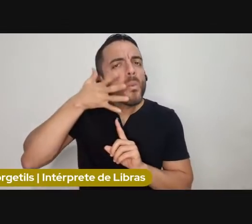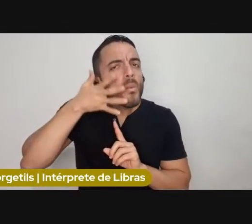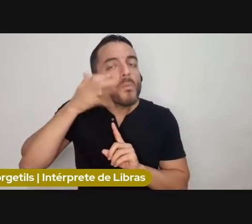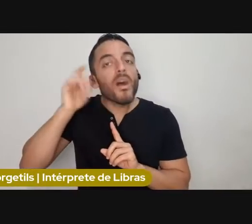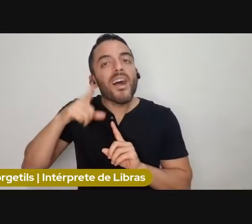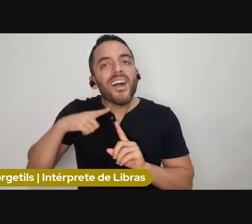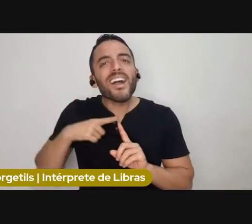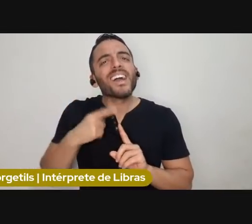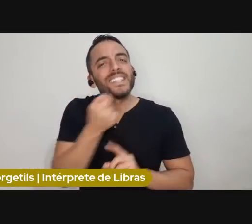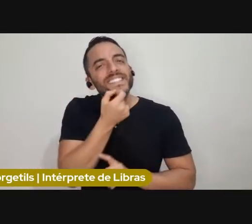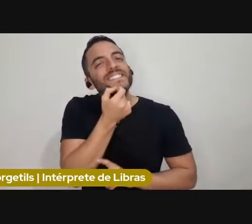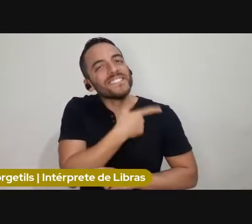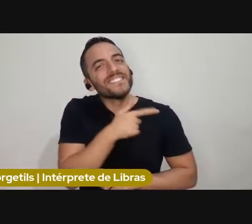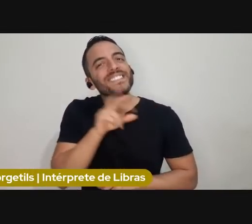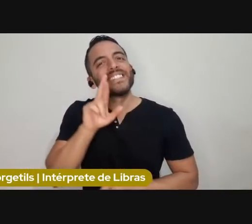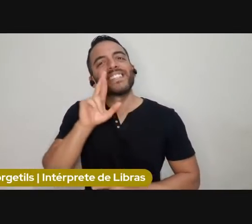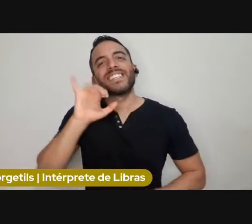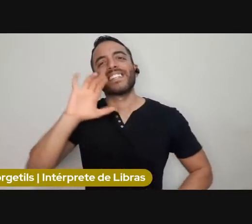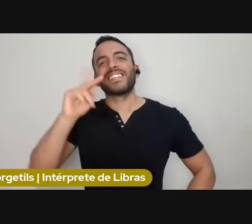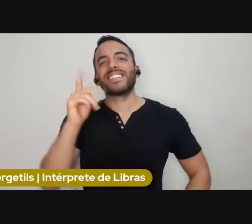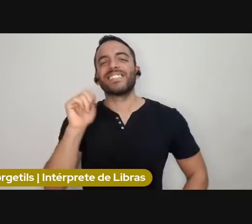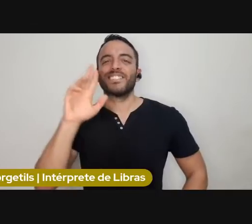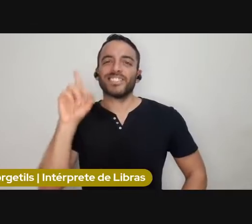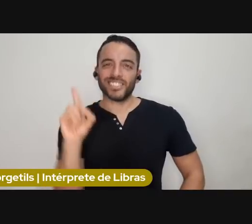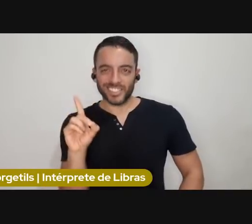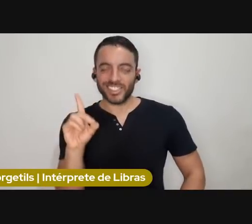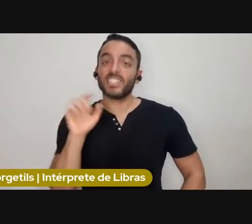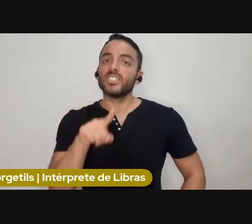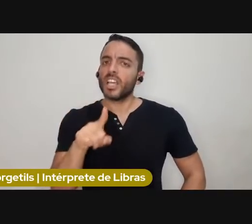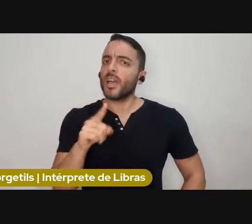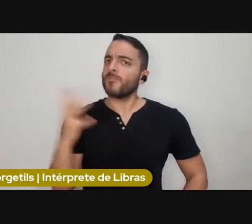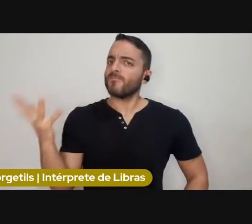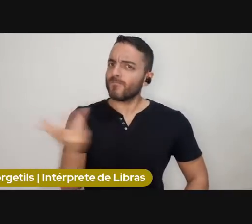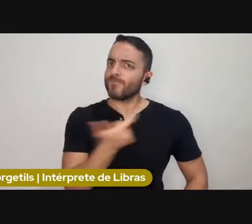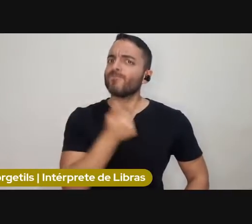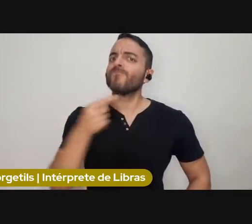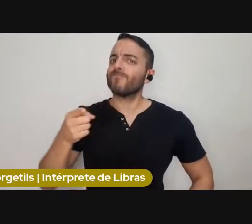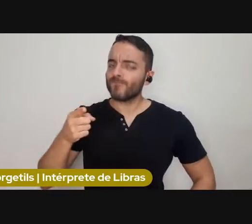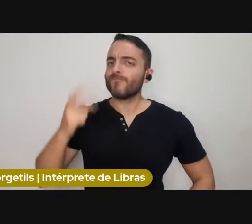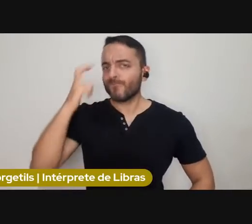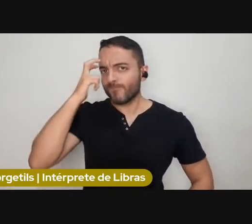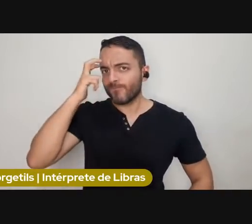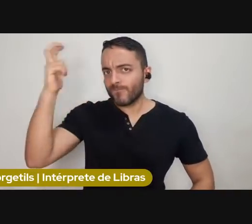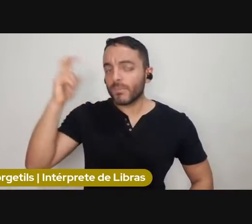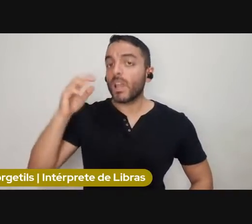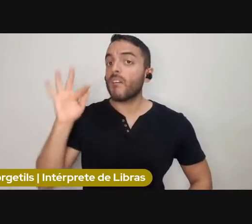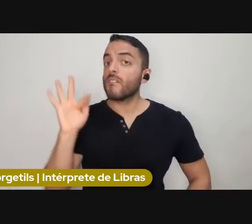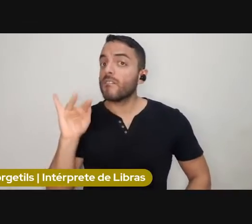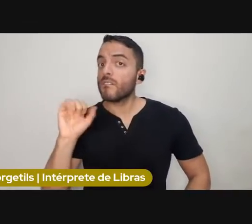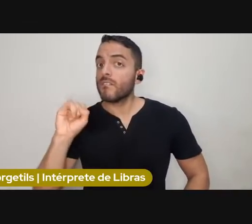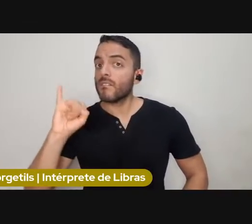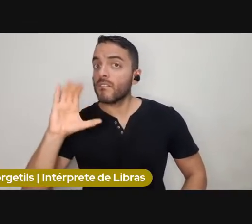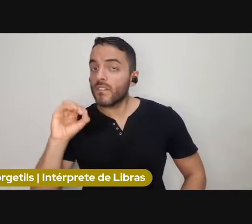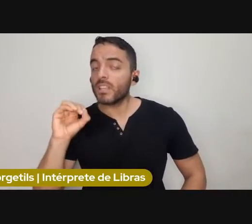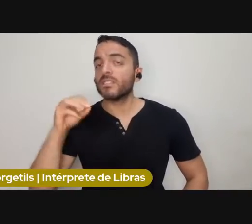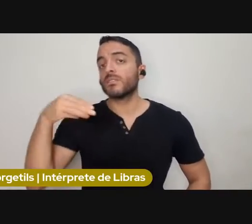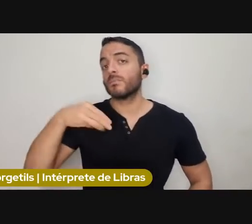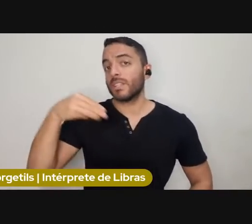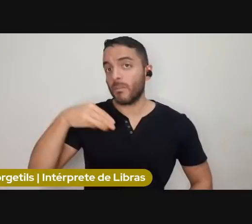bem-humoradas do Richard Feynman, o grande físico, matemático físico, um dos